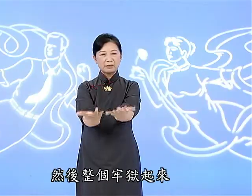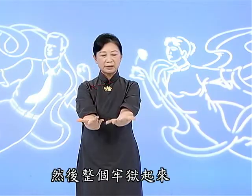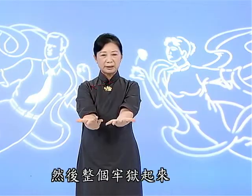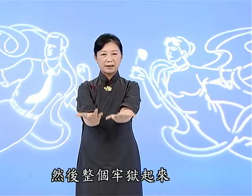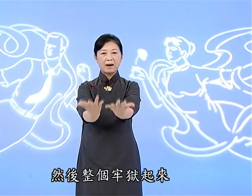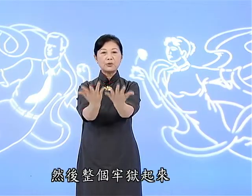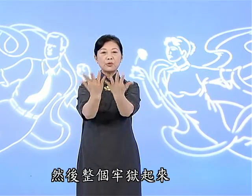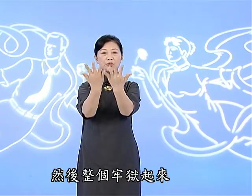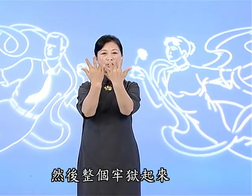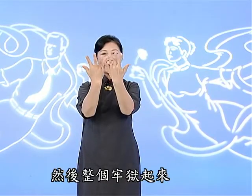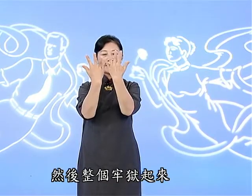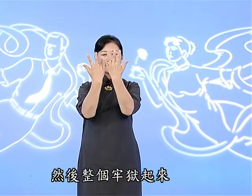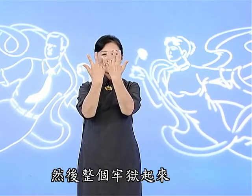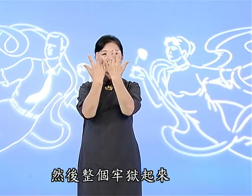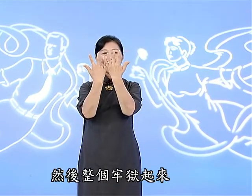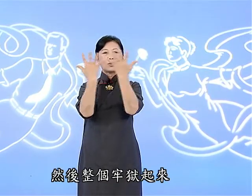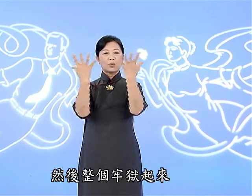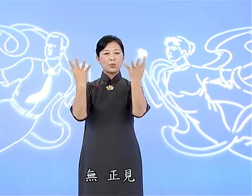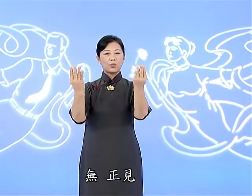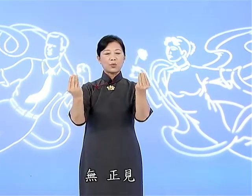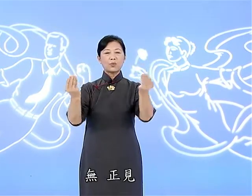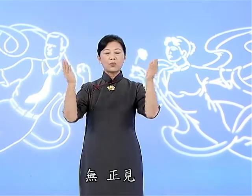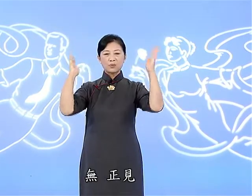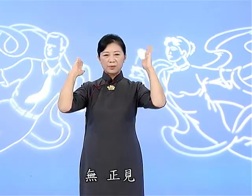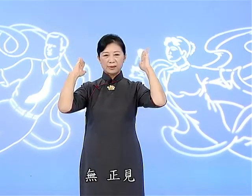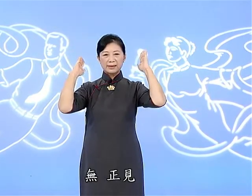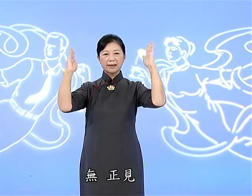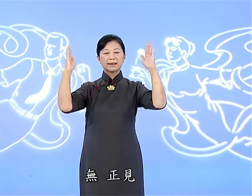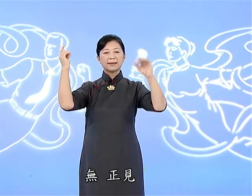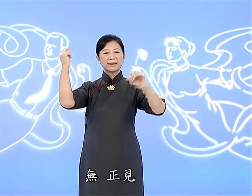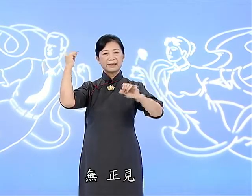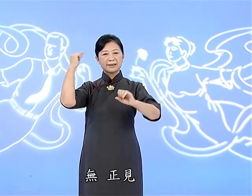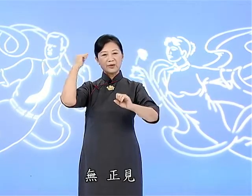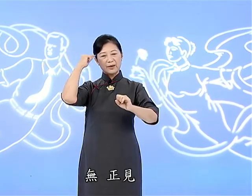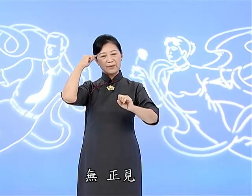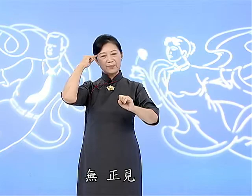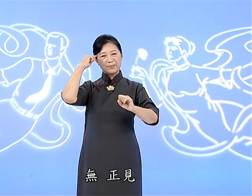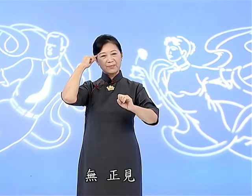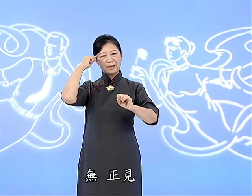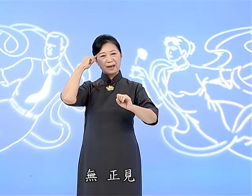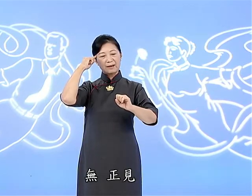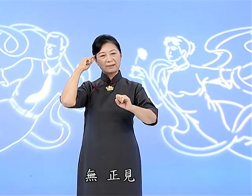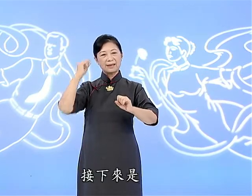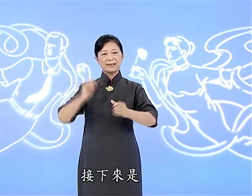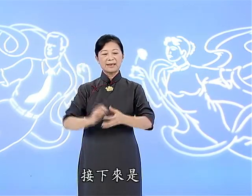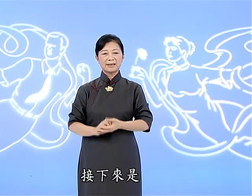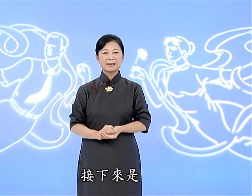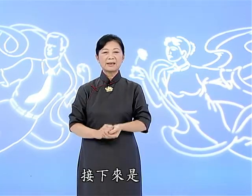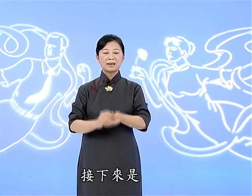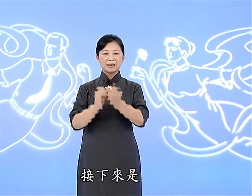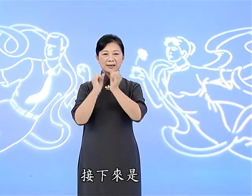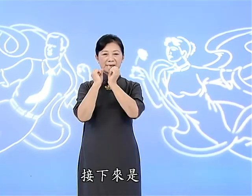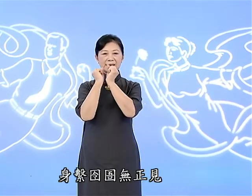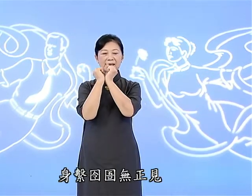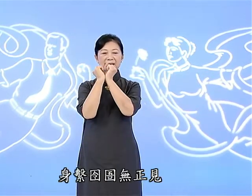整个牢狱起来，无正见。好，接下来是身